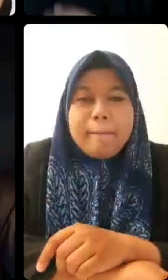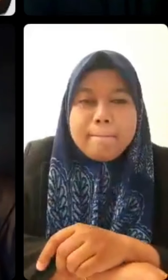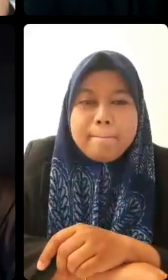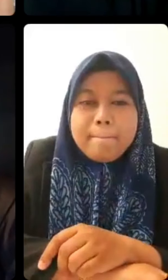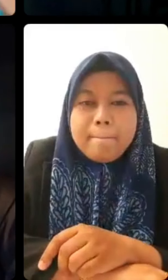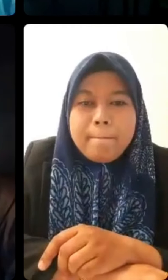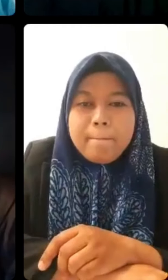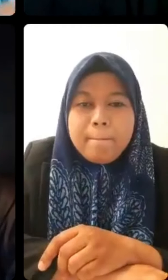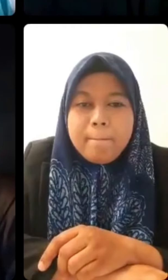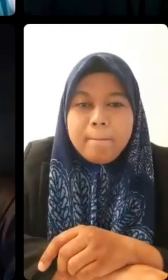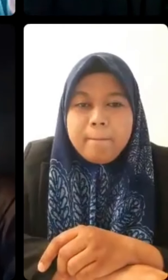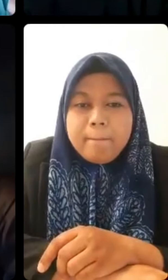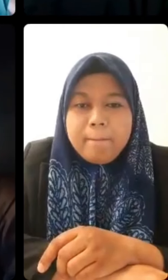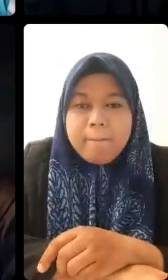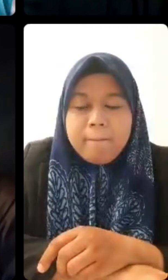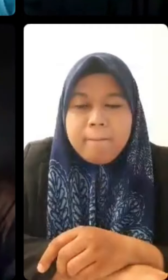ke soalan yang seterusnya.